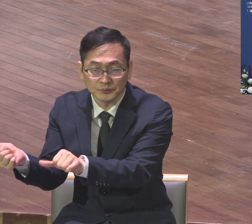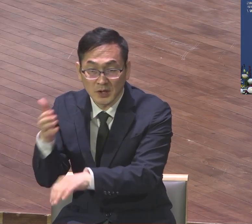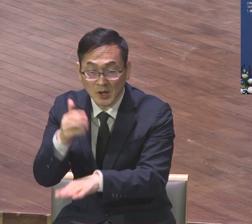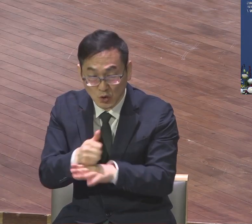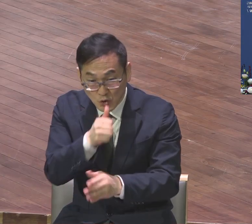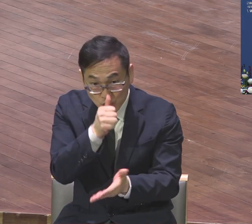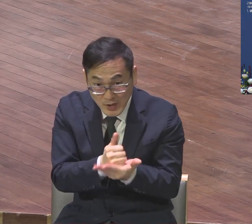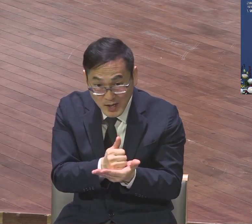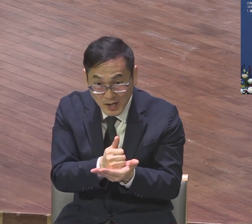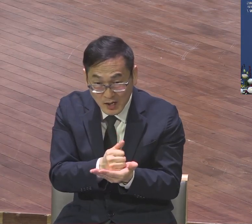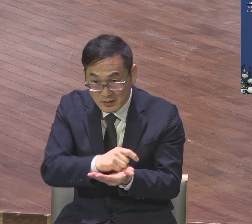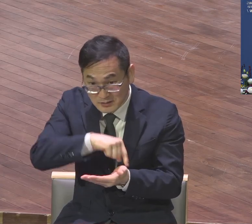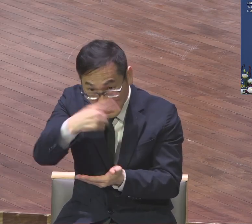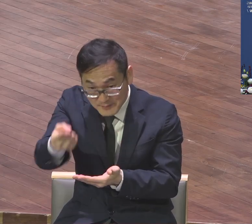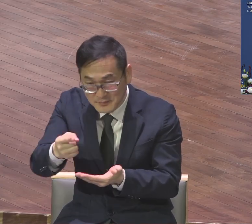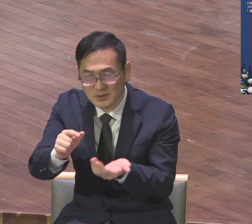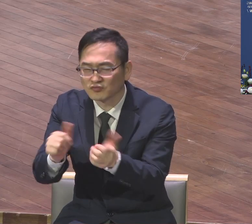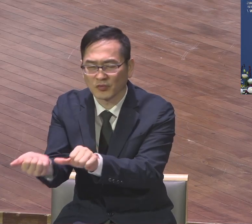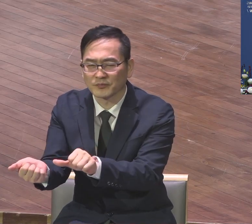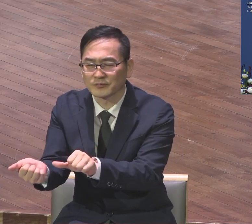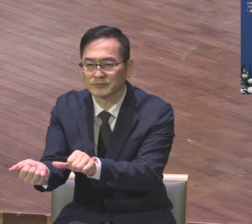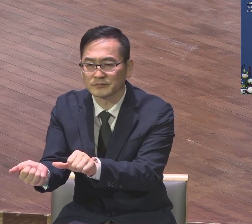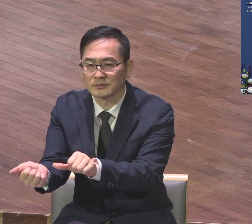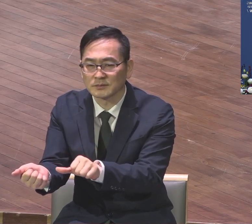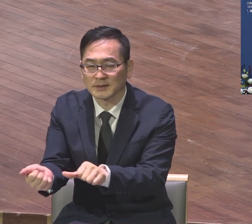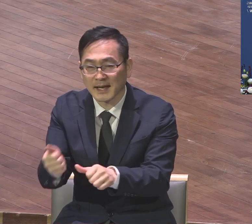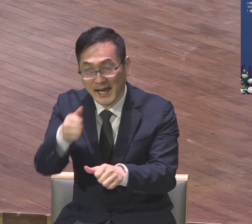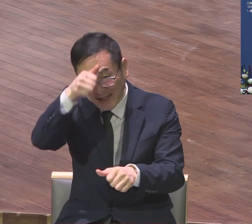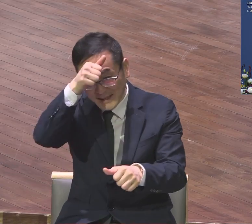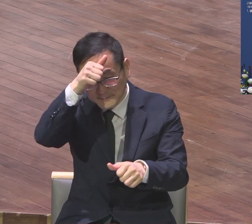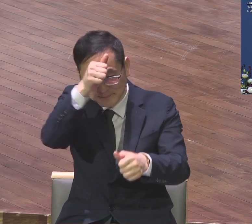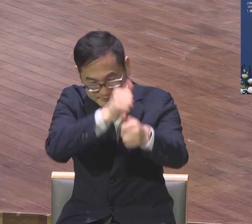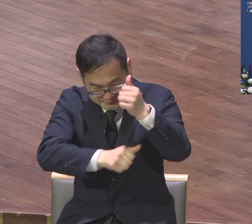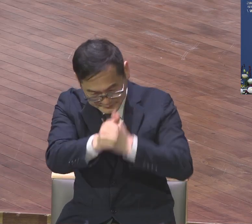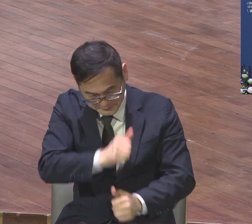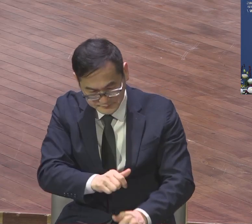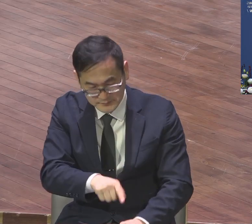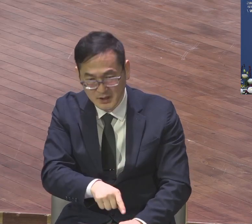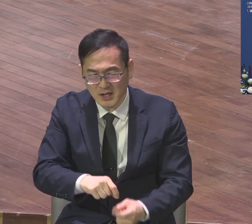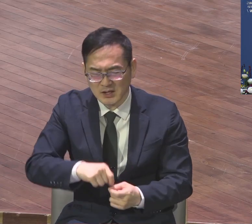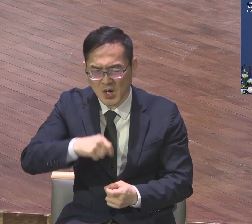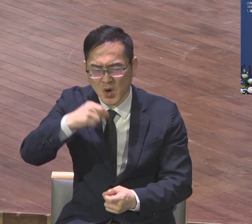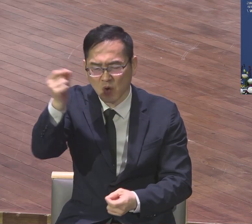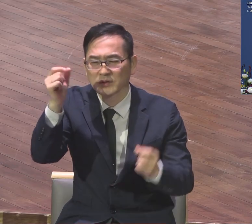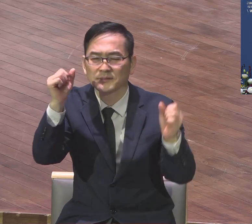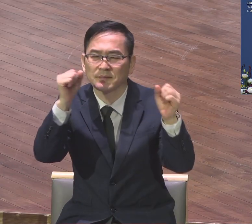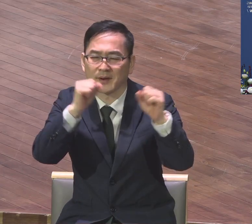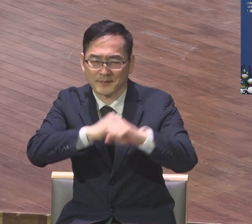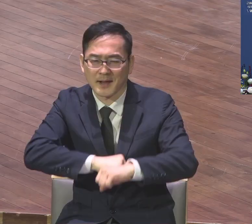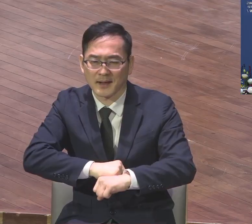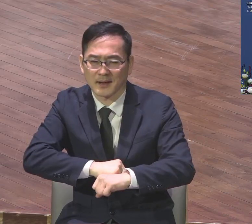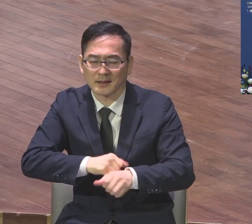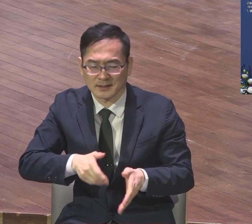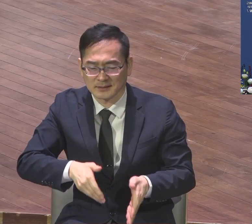사망이라고. 결국 아담의 후손으로 태어난 모든 인류는 영원히 멸망할 수밖에 없어요.